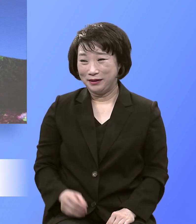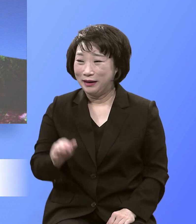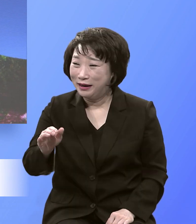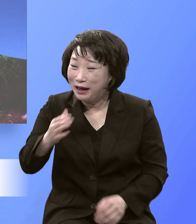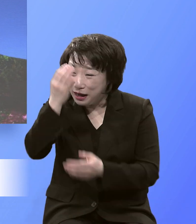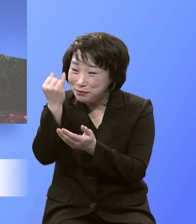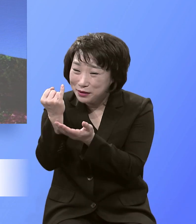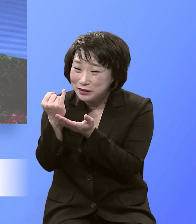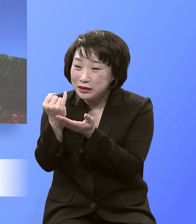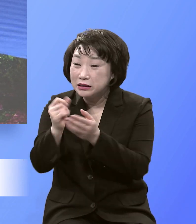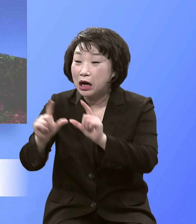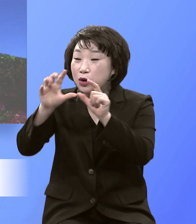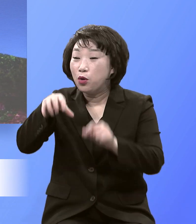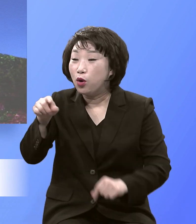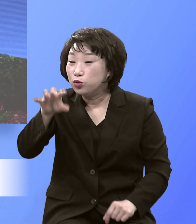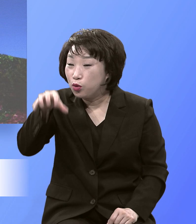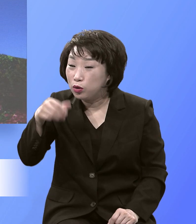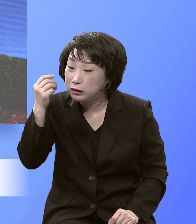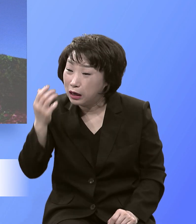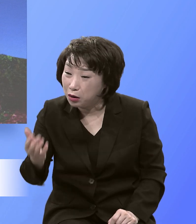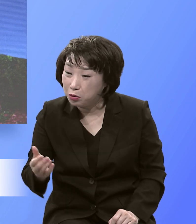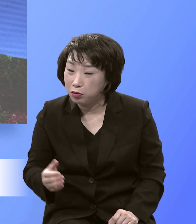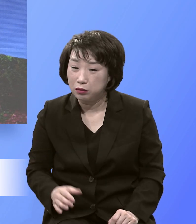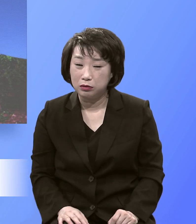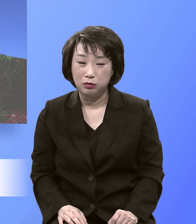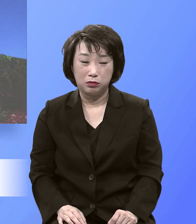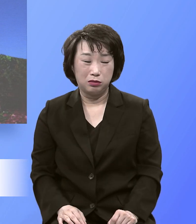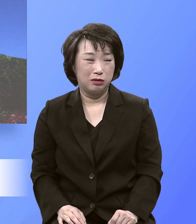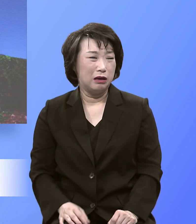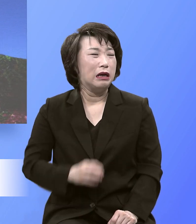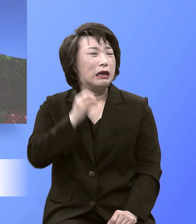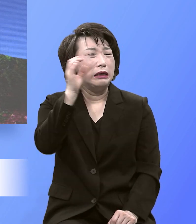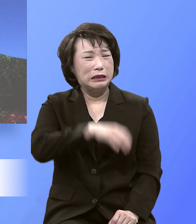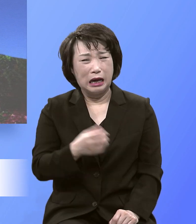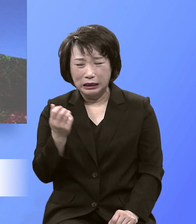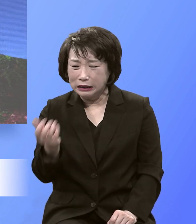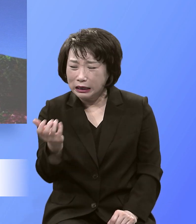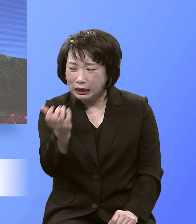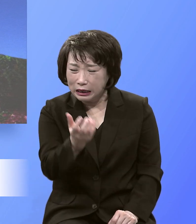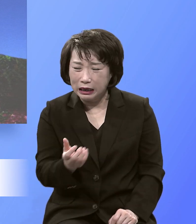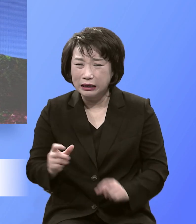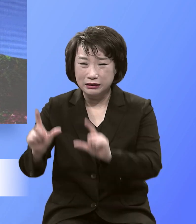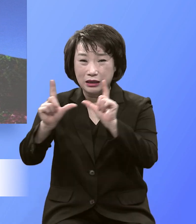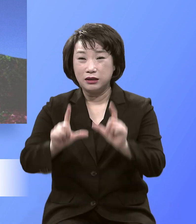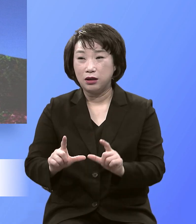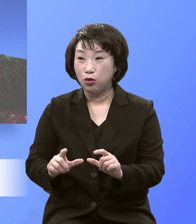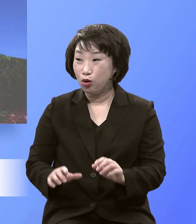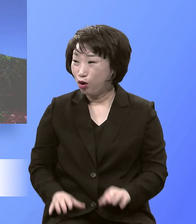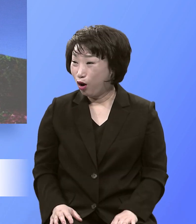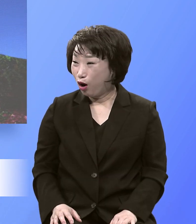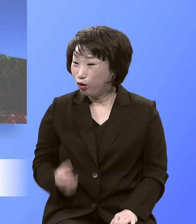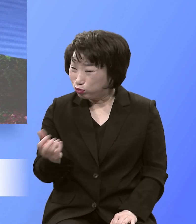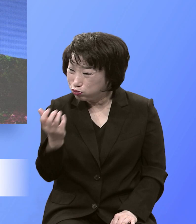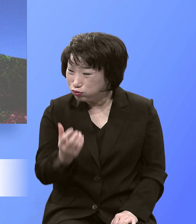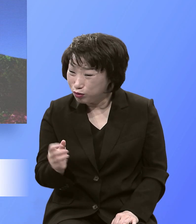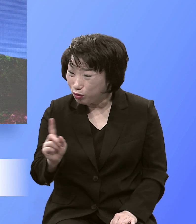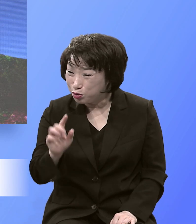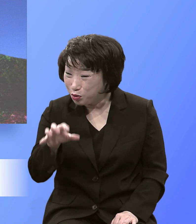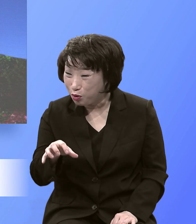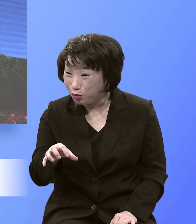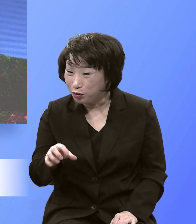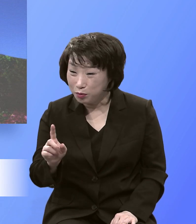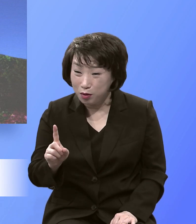할머니 어디서 사셔요? 그냥 닥치는 대로 살아. 아니 닥치는 대로라요.